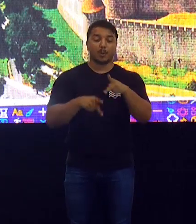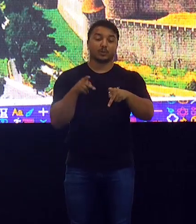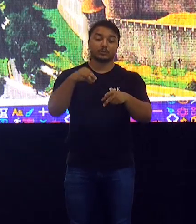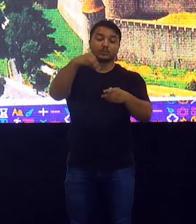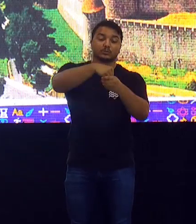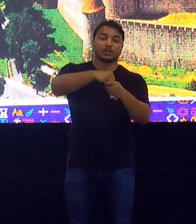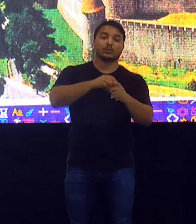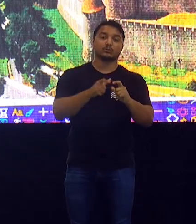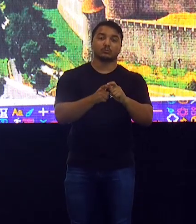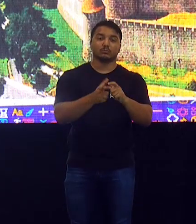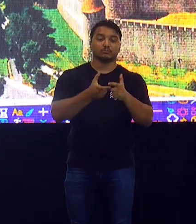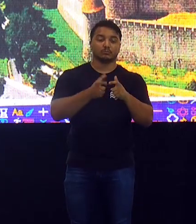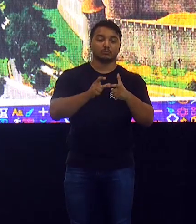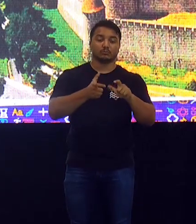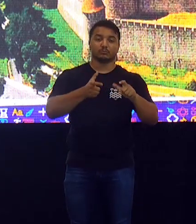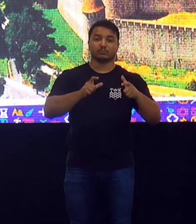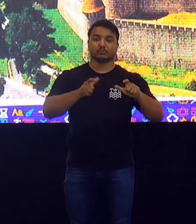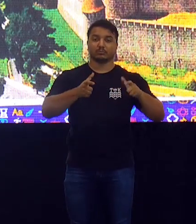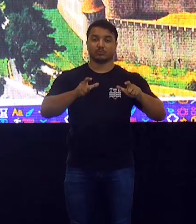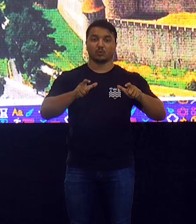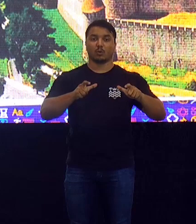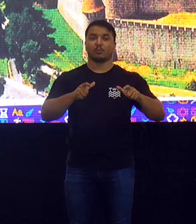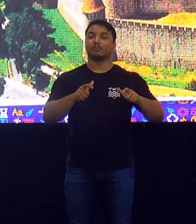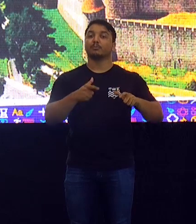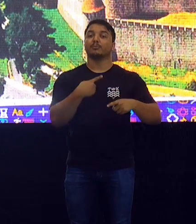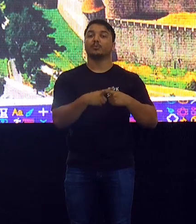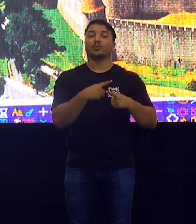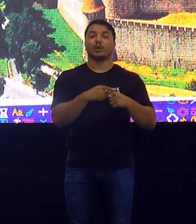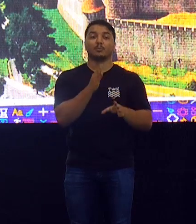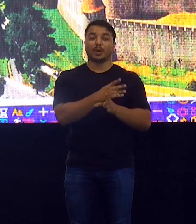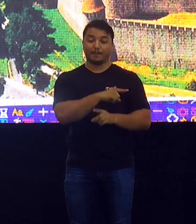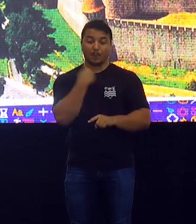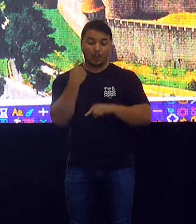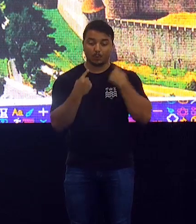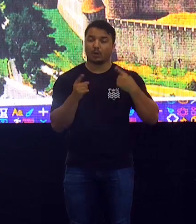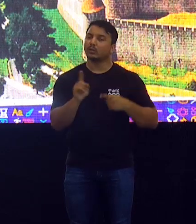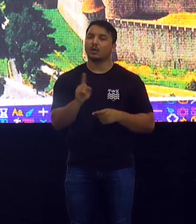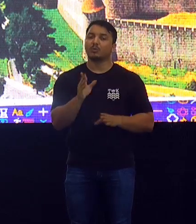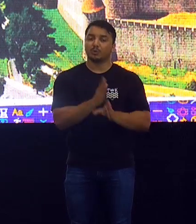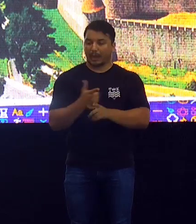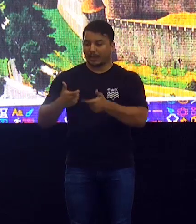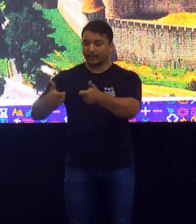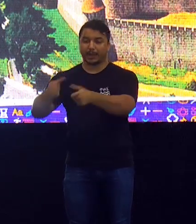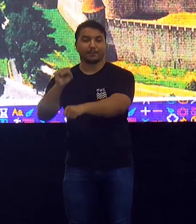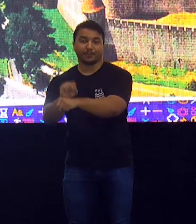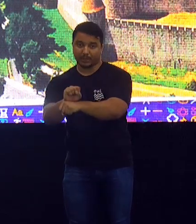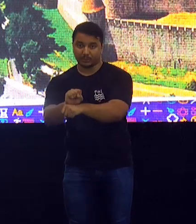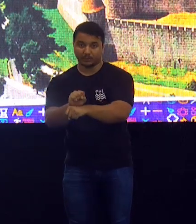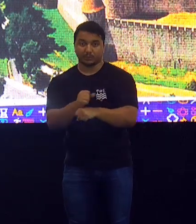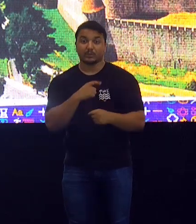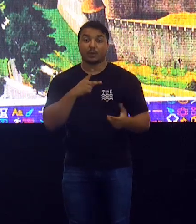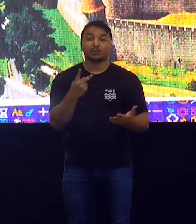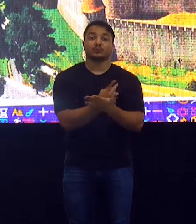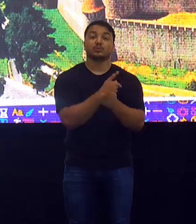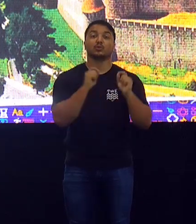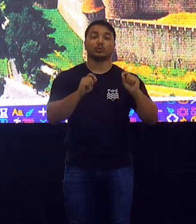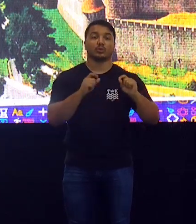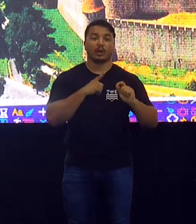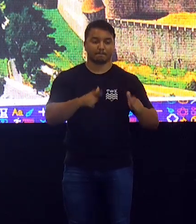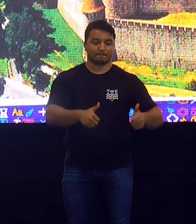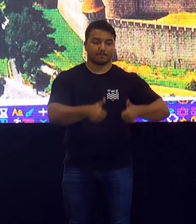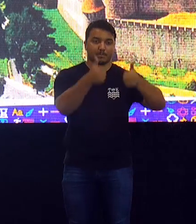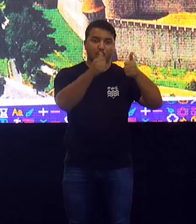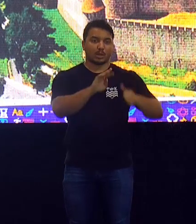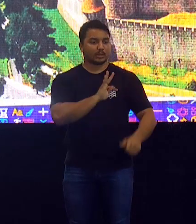população? Vai aumentar, porque essa população não morre mais tanto em guerra. Outra coisa que vai surgir nesse momento: